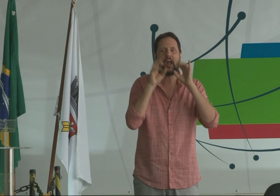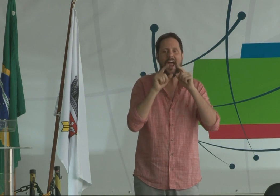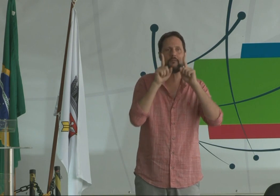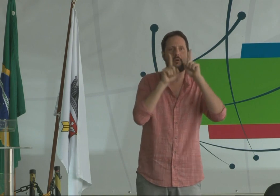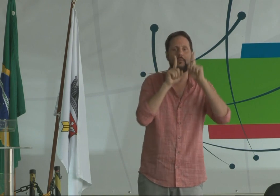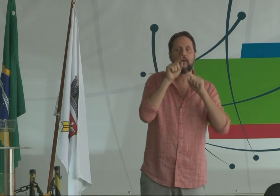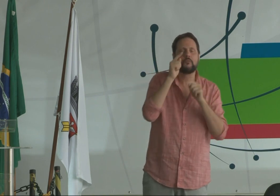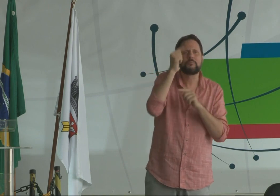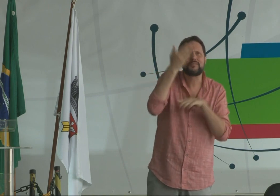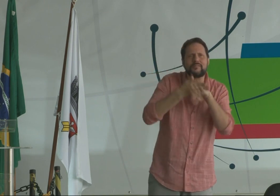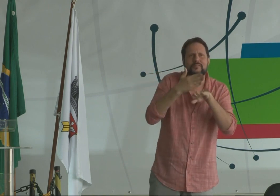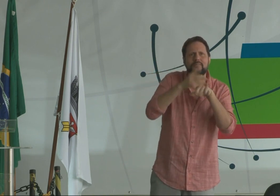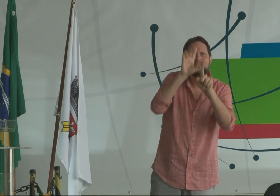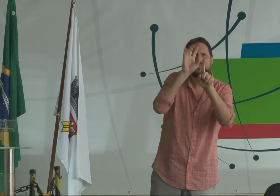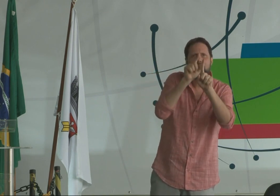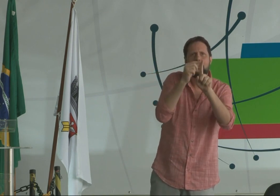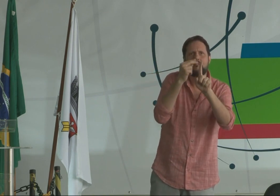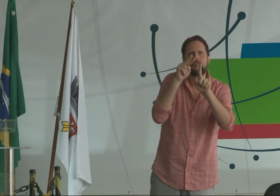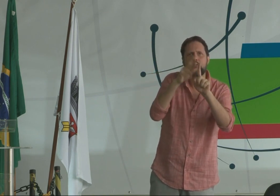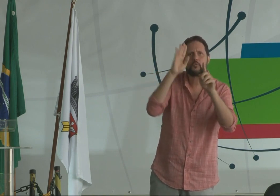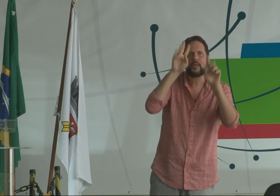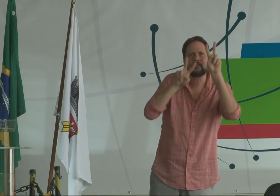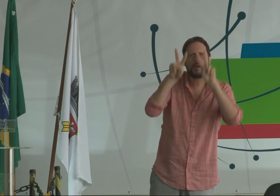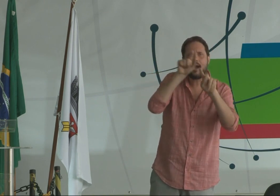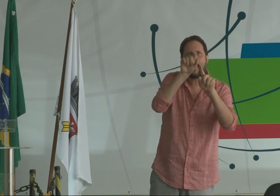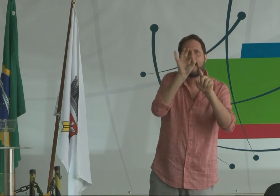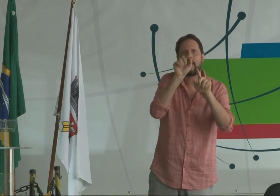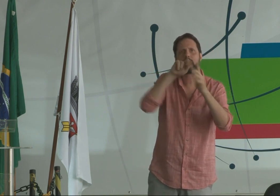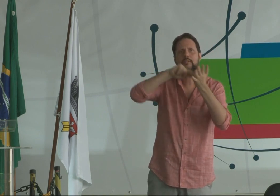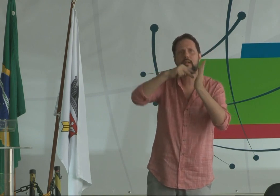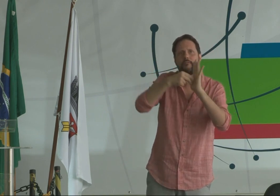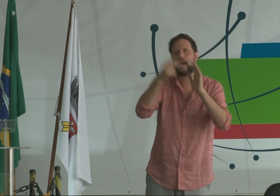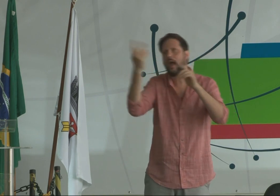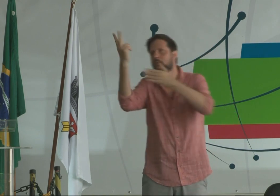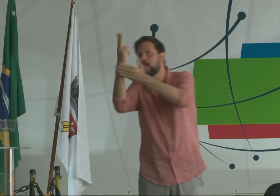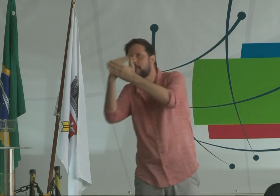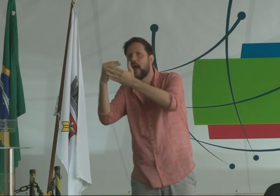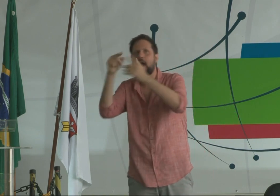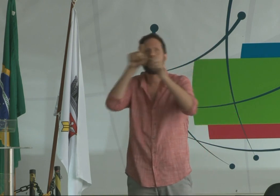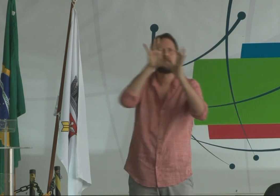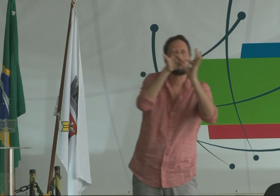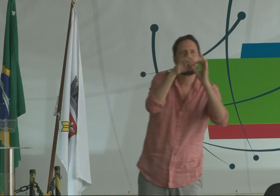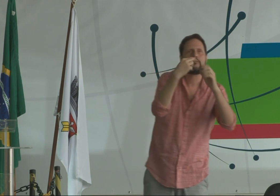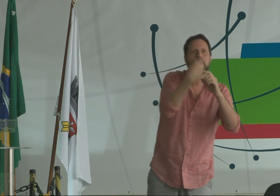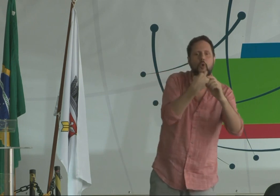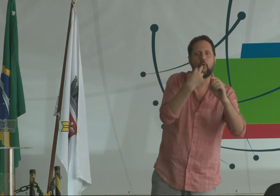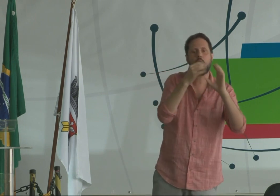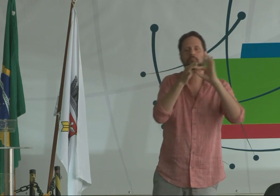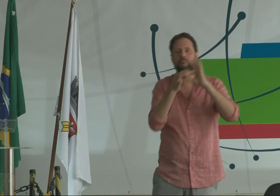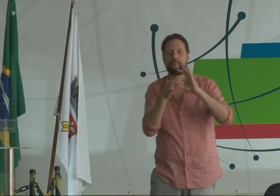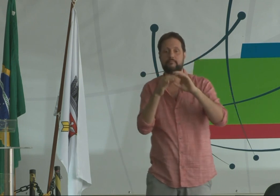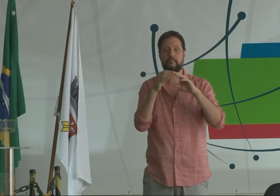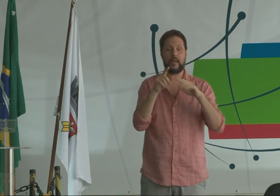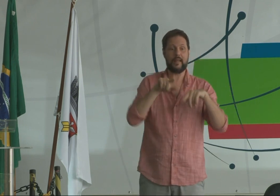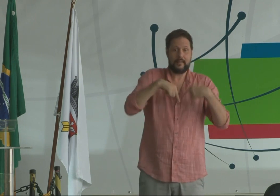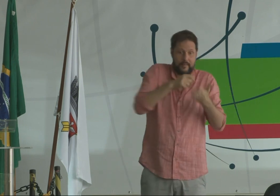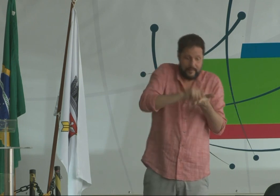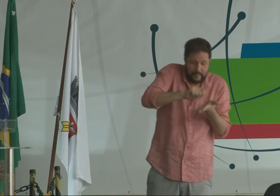articulatórios bucais, e era um processo intenso de tentar visualizar uma palavra, utilizar esses desenhos, e tentar associar tudo